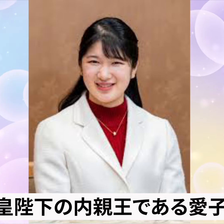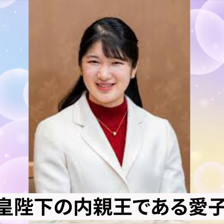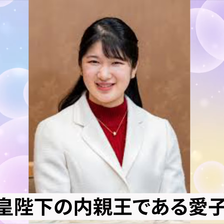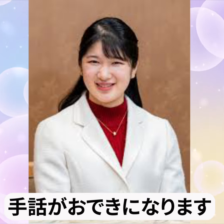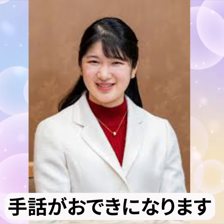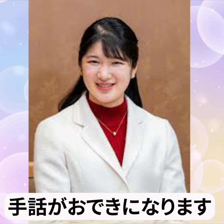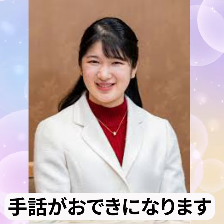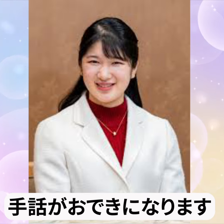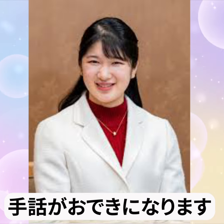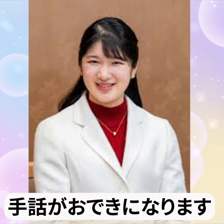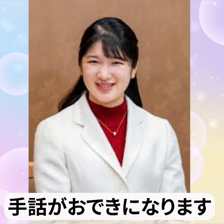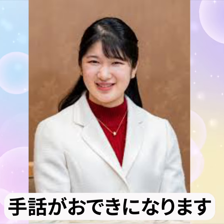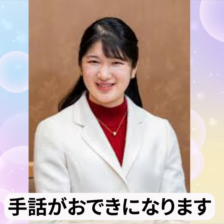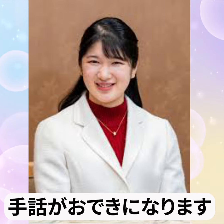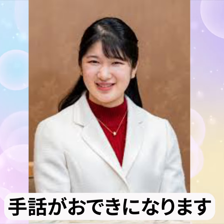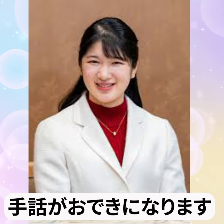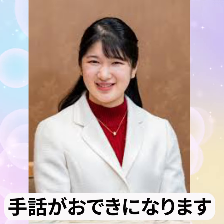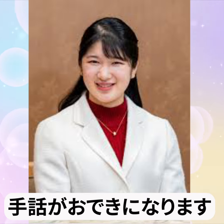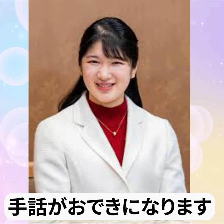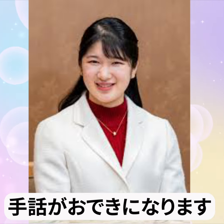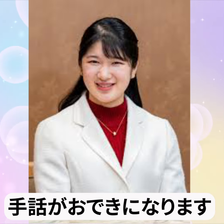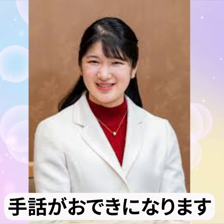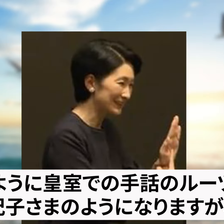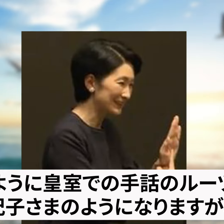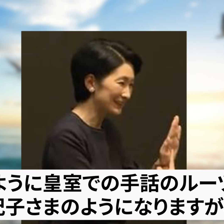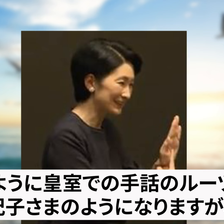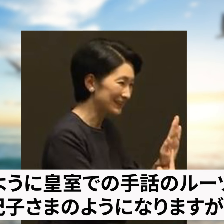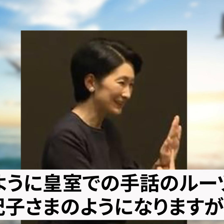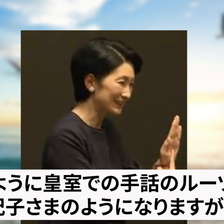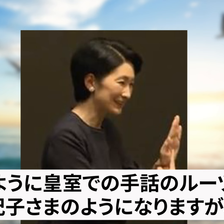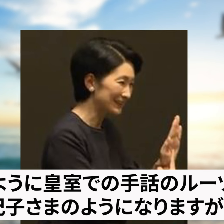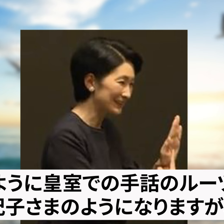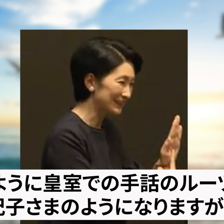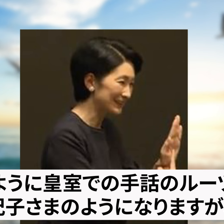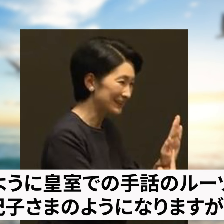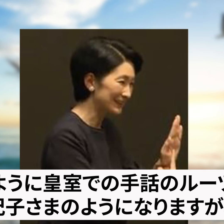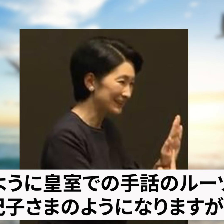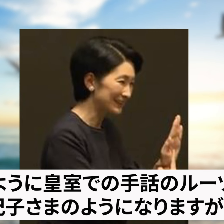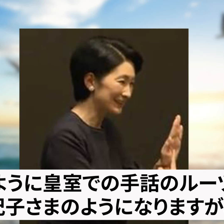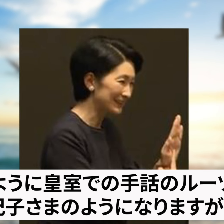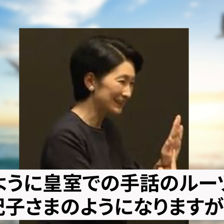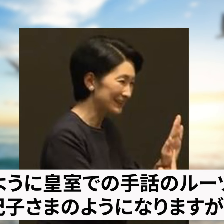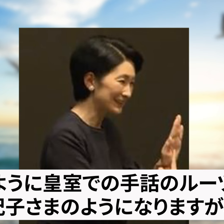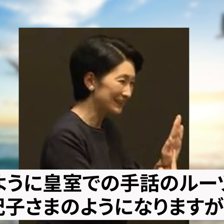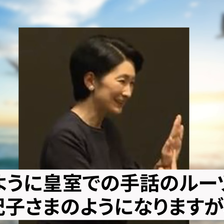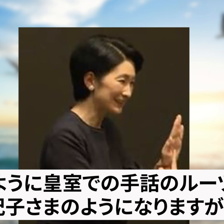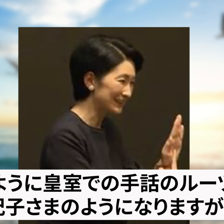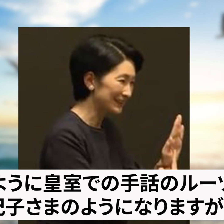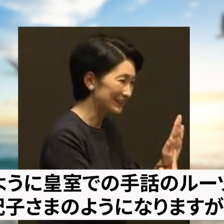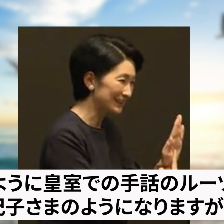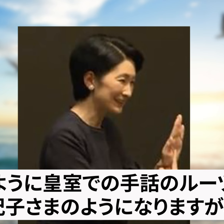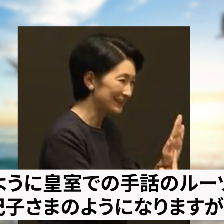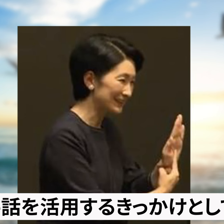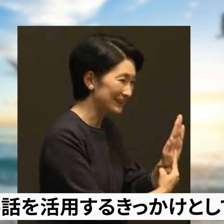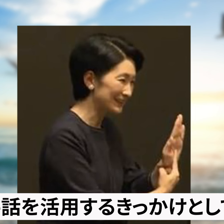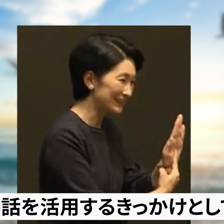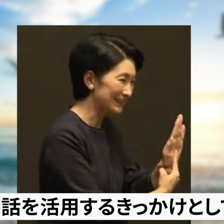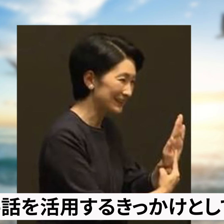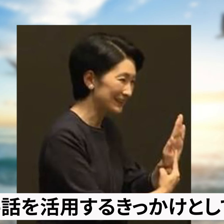まも手話がおできになります。このように皇室での手話のルーツは紀子さまのようになりますが、手話を活